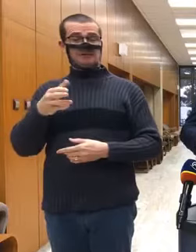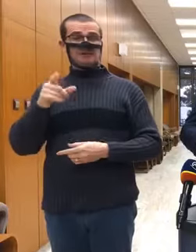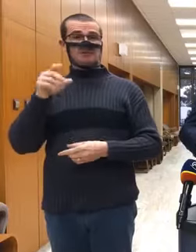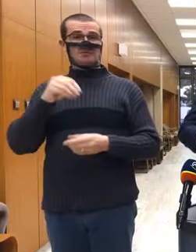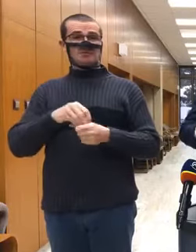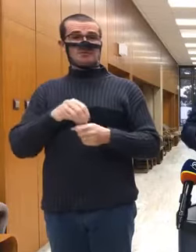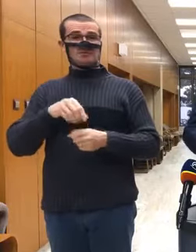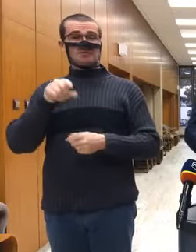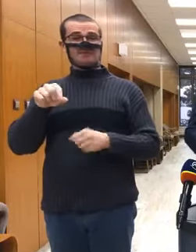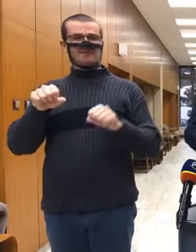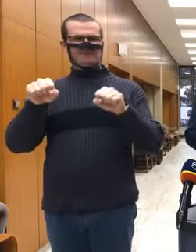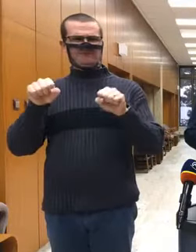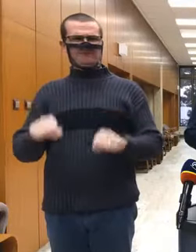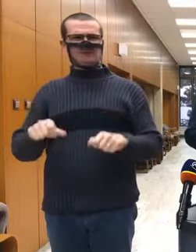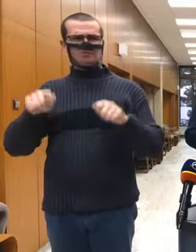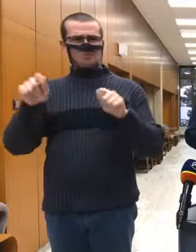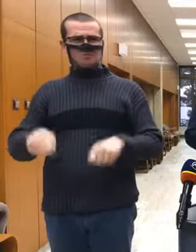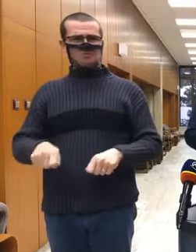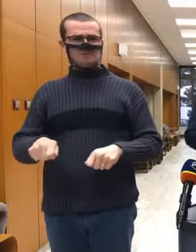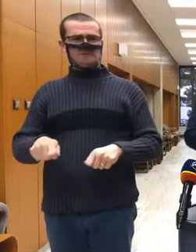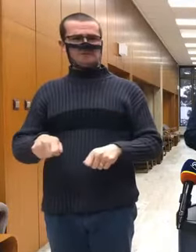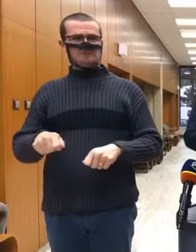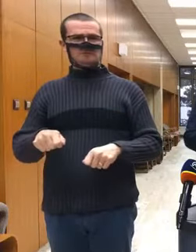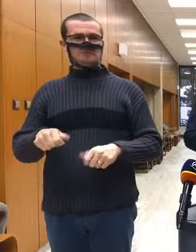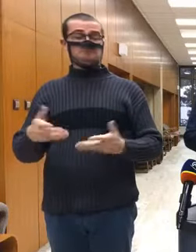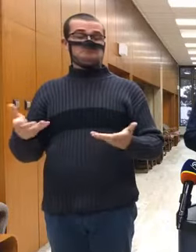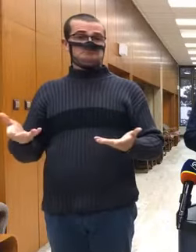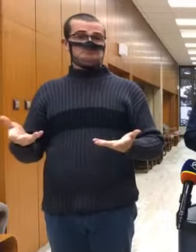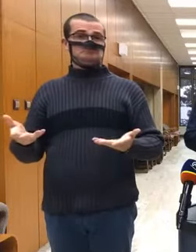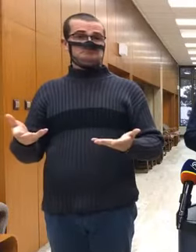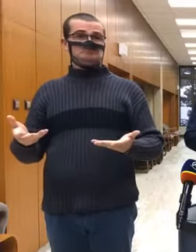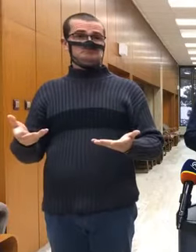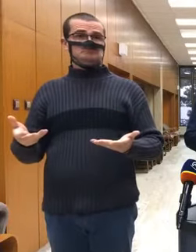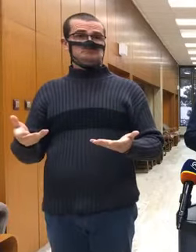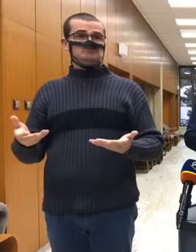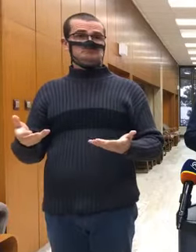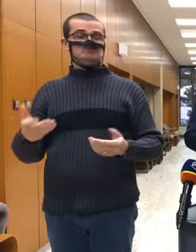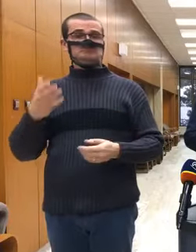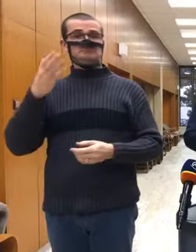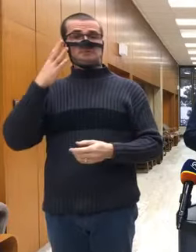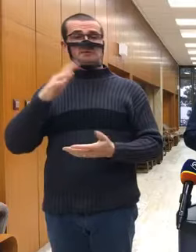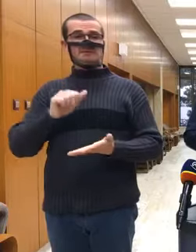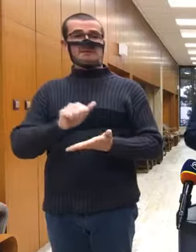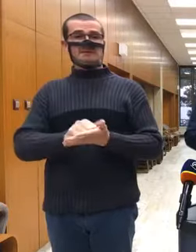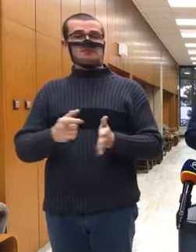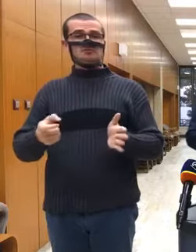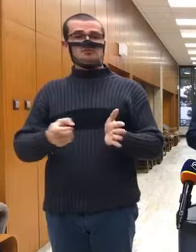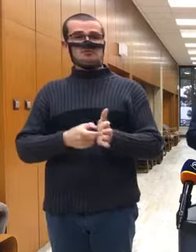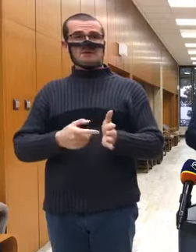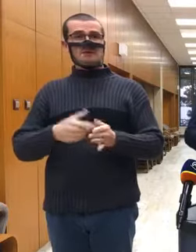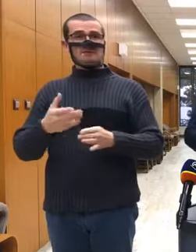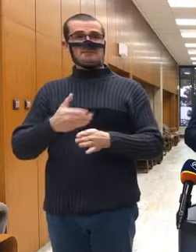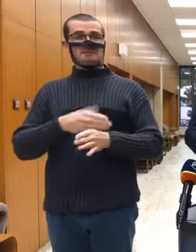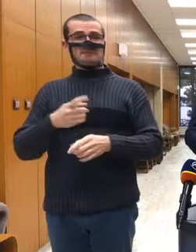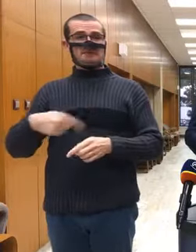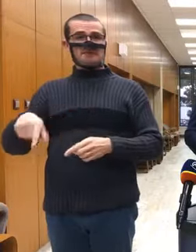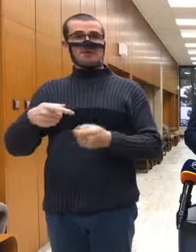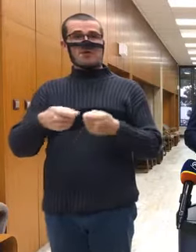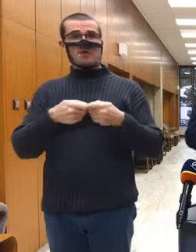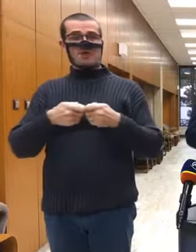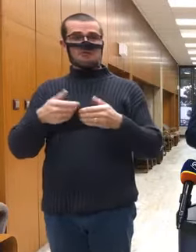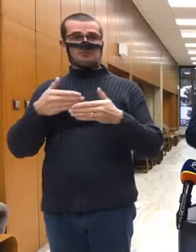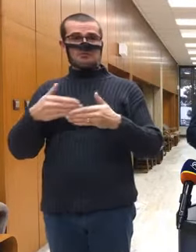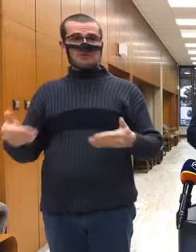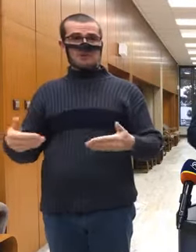k takémuto vážnemu rozhodovaniu, tak budem určite požadovať predtým koaličnú radu. Ja som